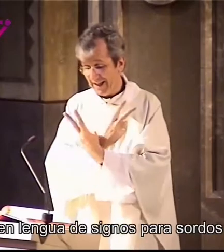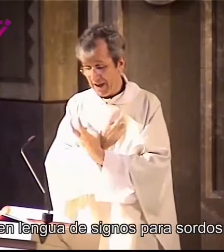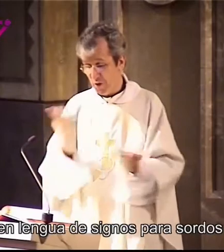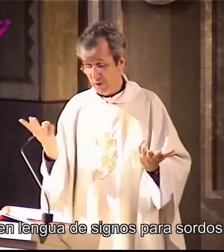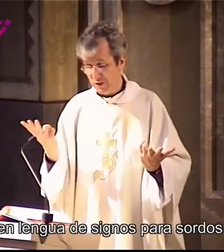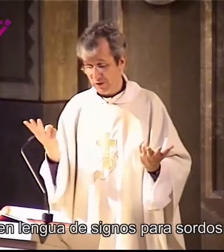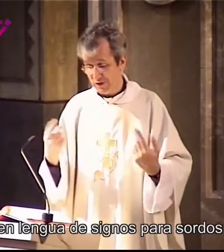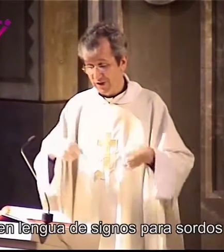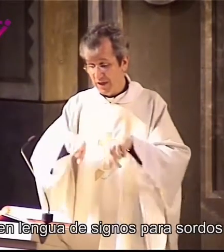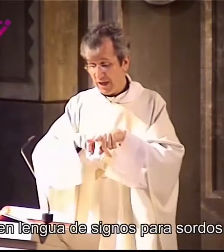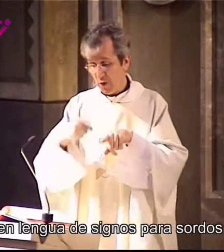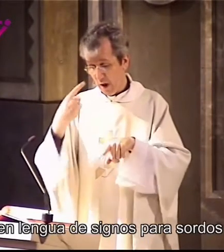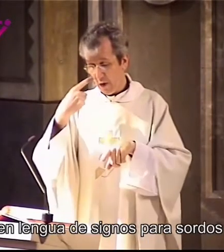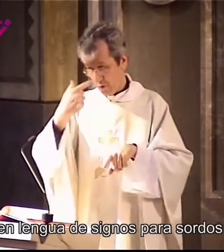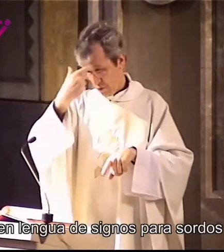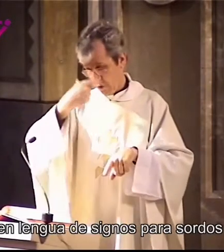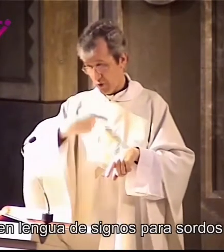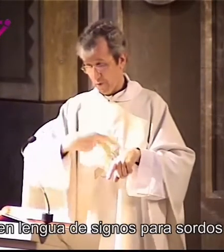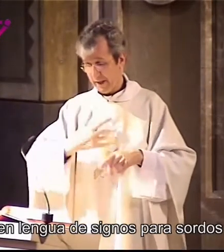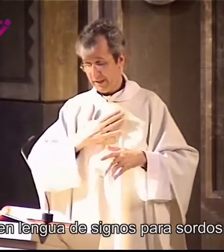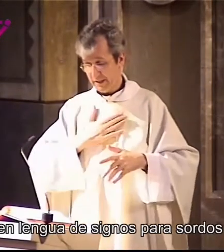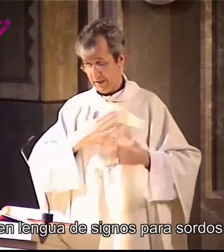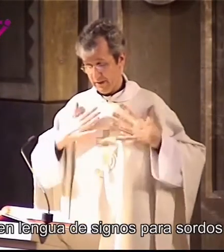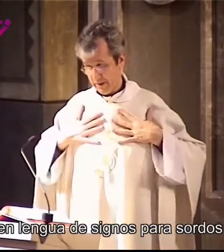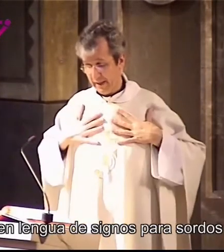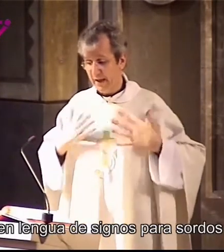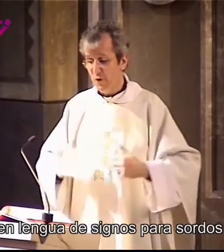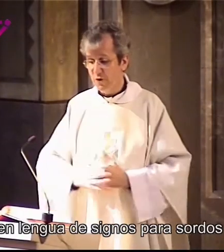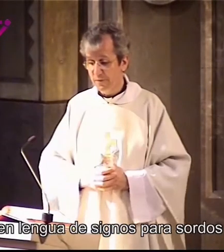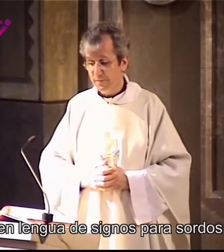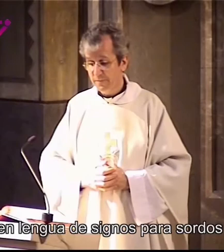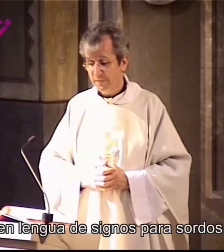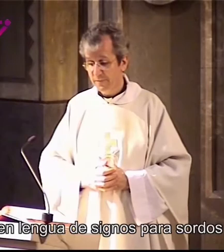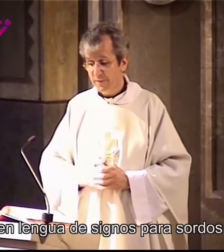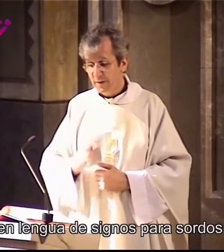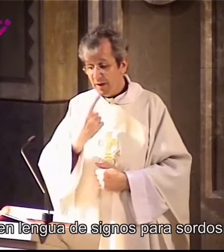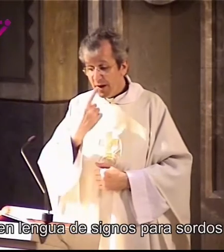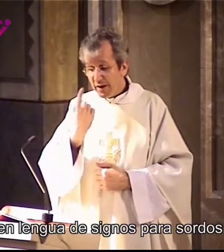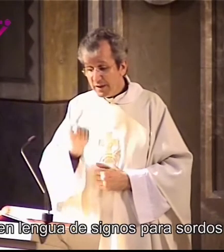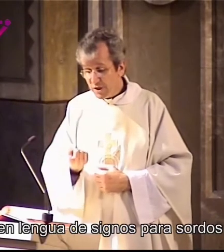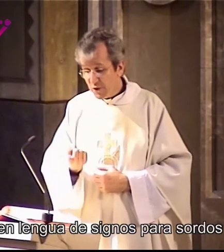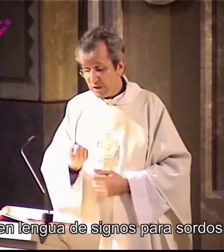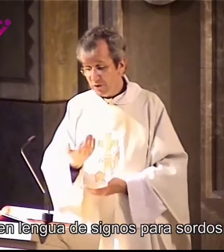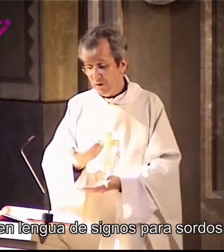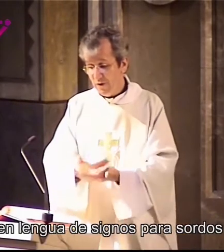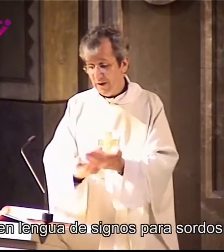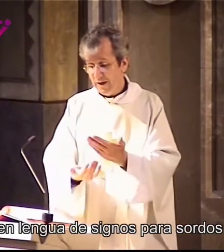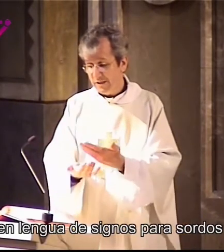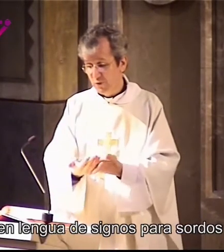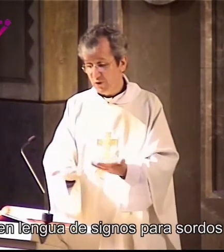y huesos, igual como veis que tengo yo. Y dicho esto, les mostró